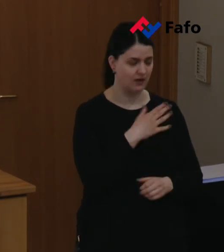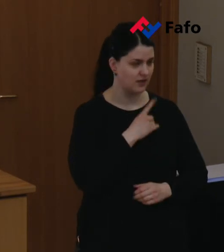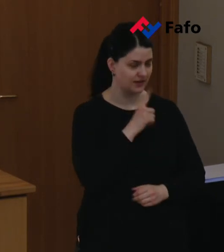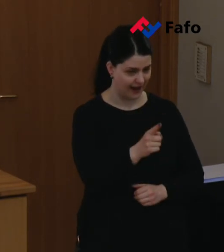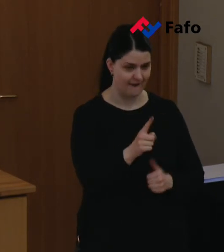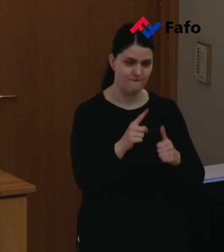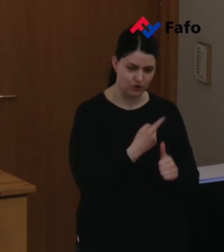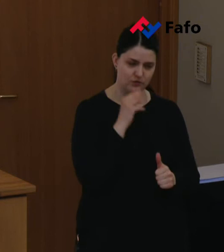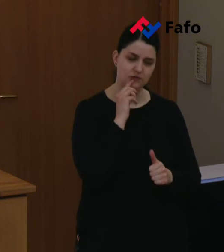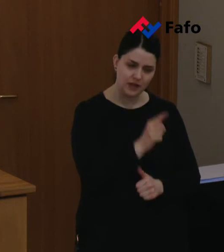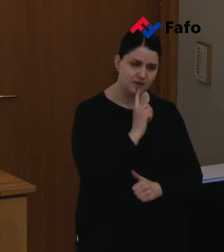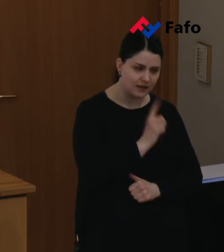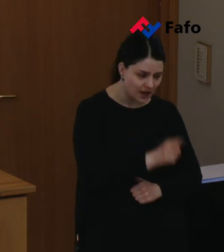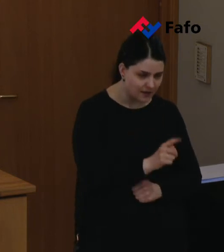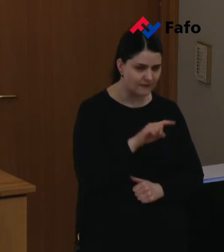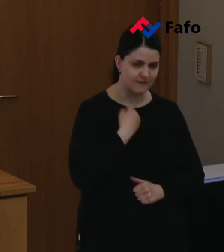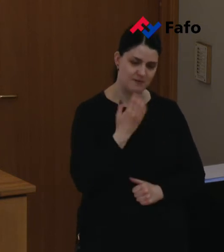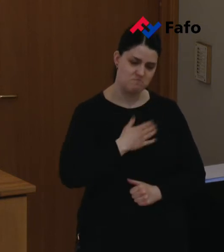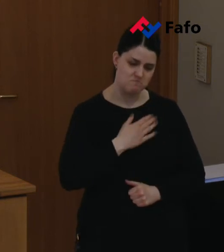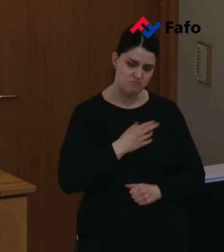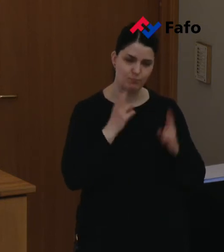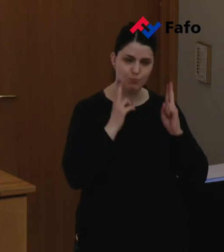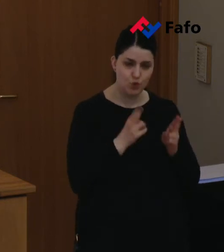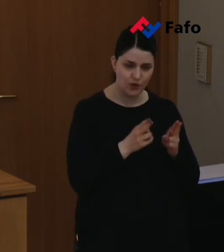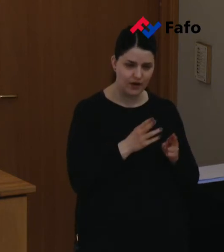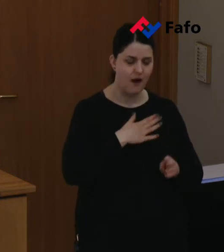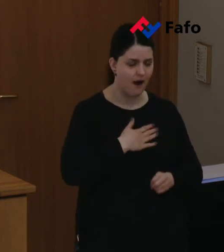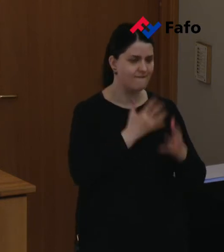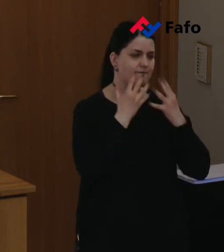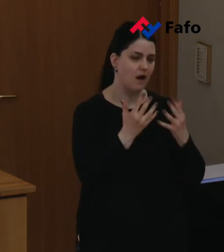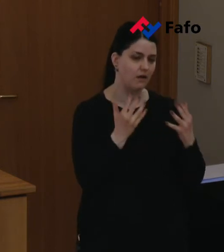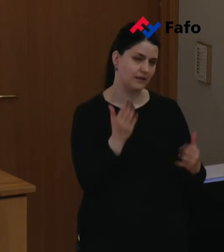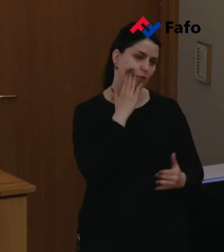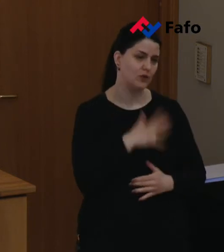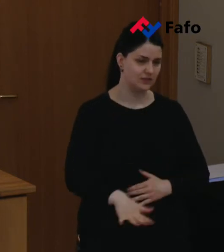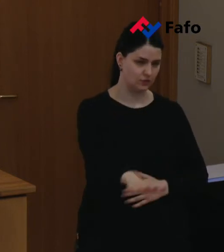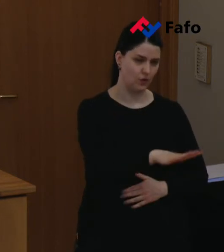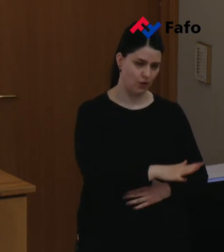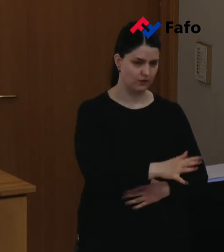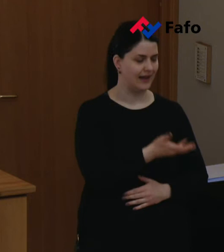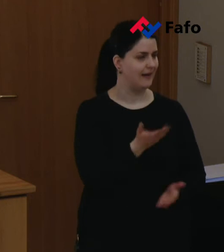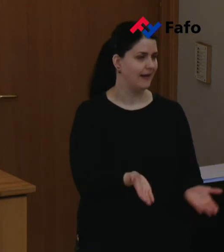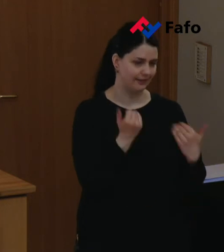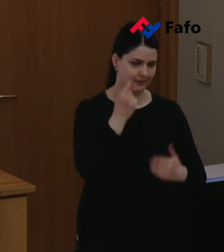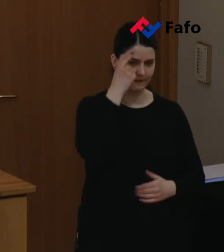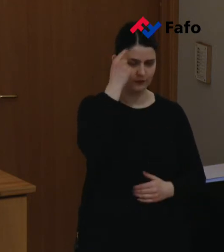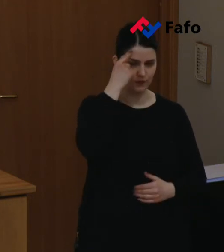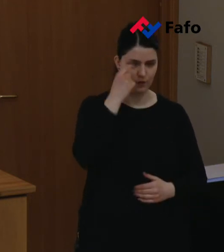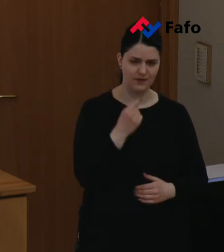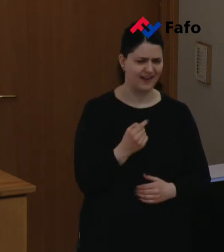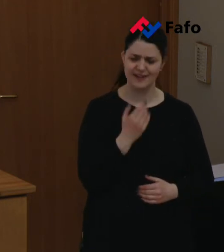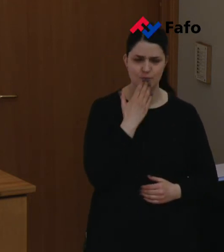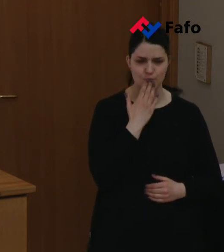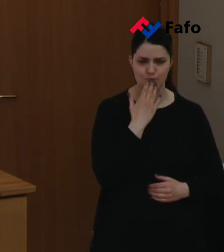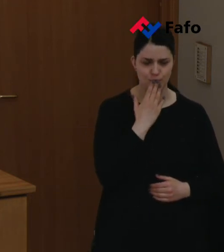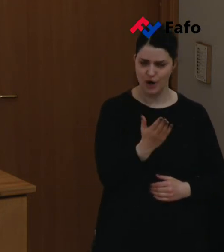har sagt. Brukerne vil helst ha bolig i ordinære boligstrøk. Det helt opplagt. Det ikke noe egnet å sette